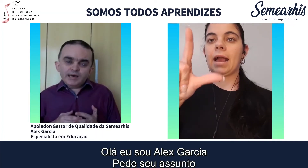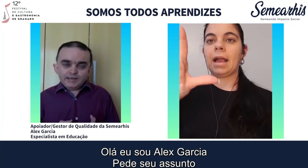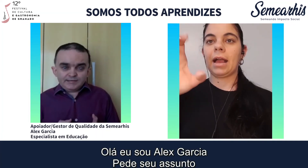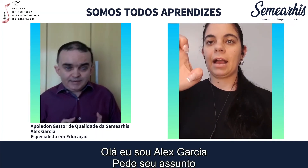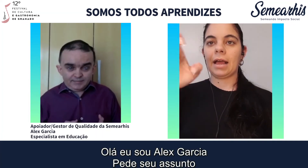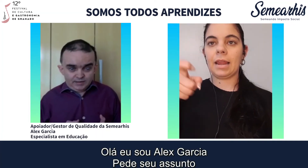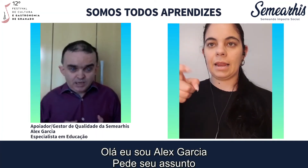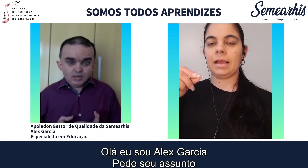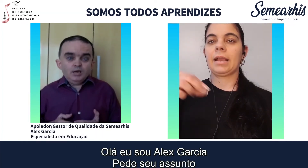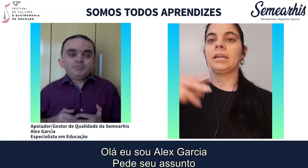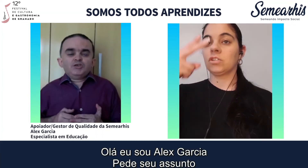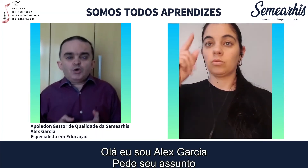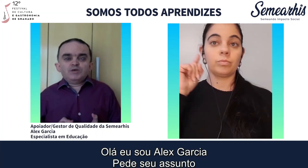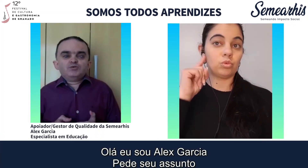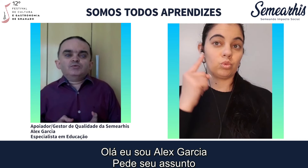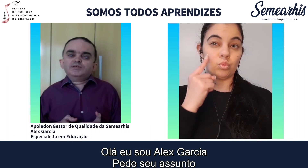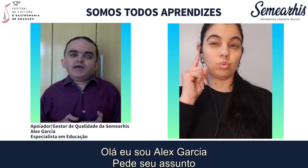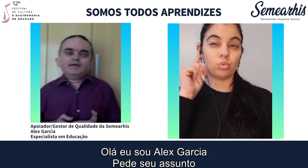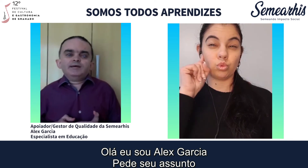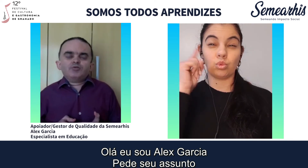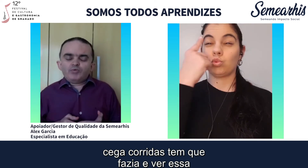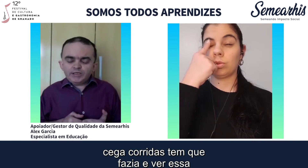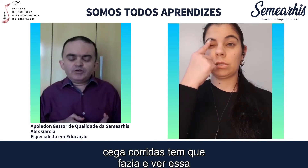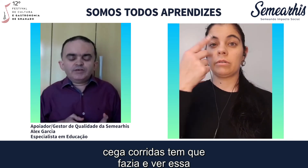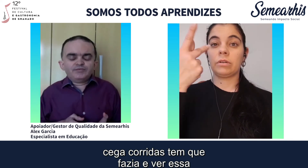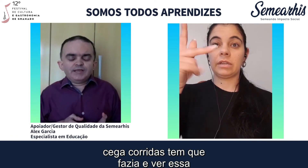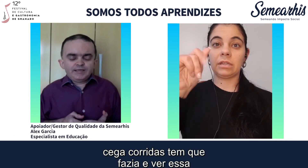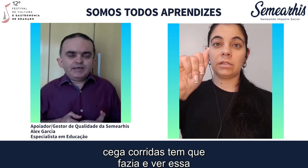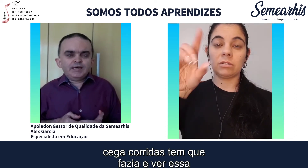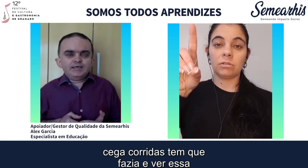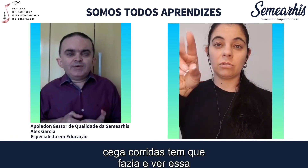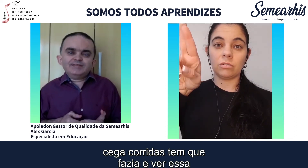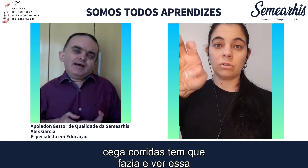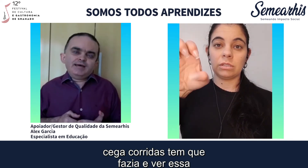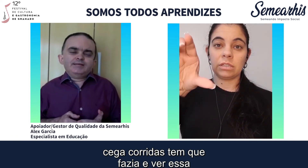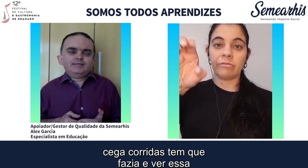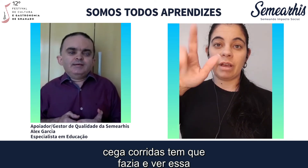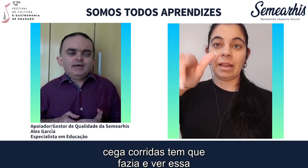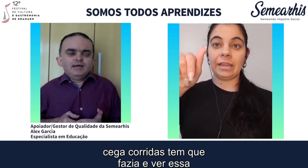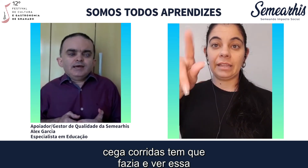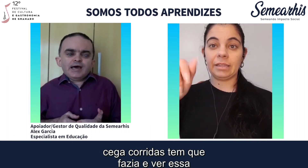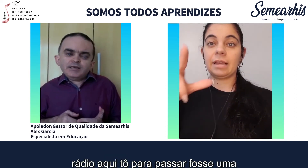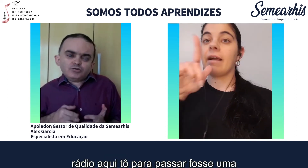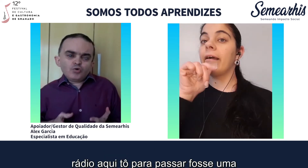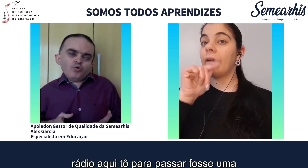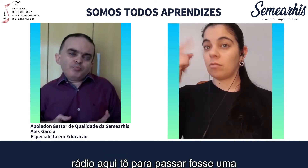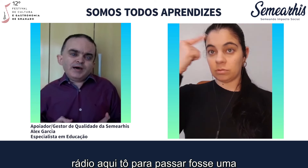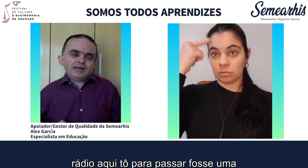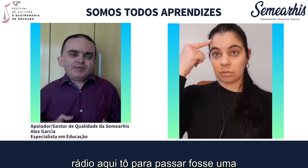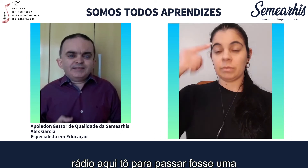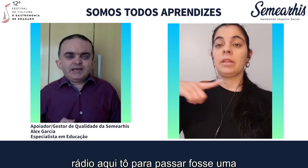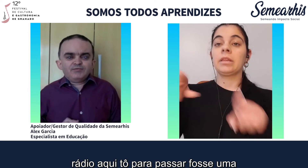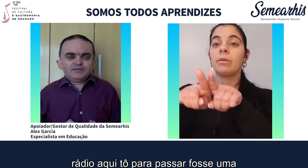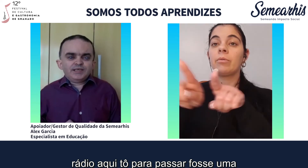sou Alex Garcia, pessoa surdo-cega com hidrocefalia e doença rara. Aqui estou